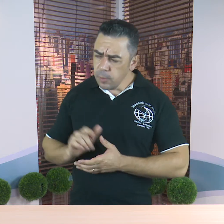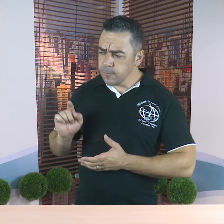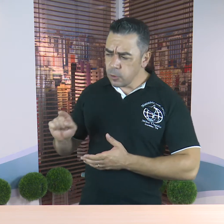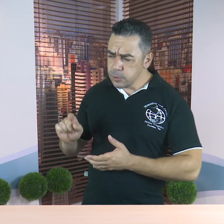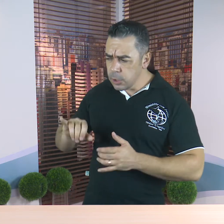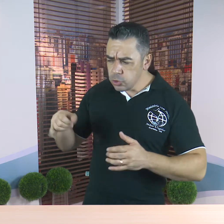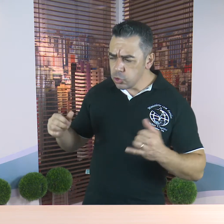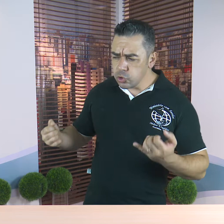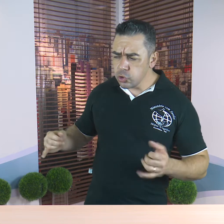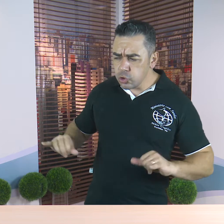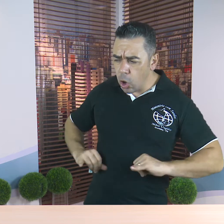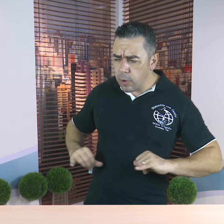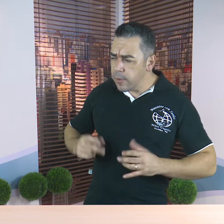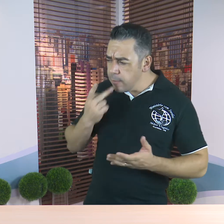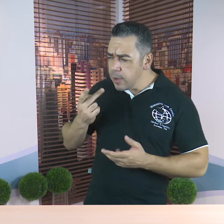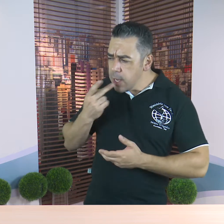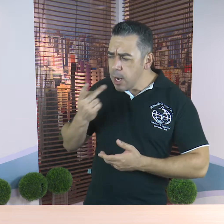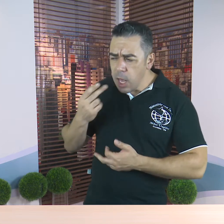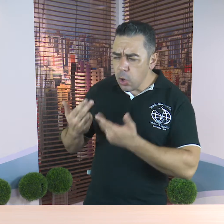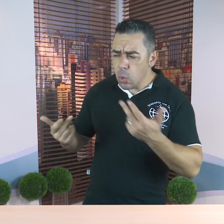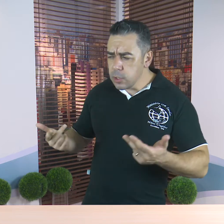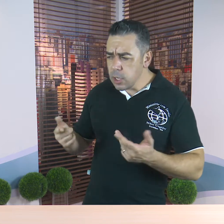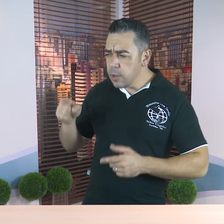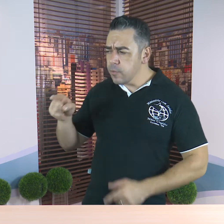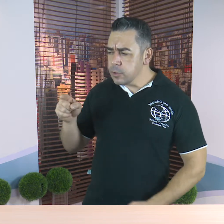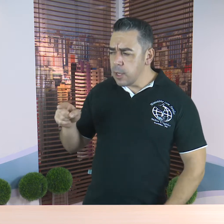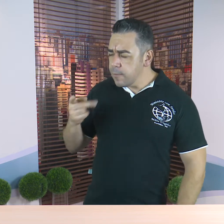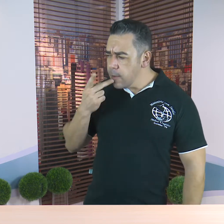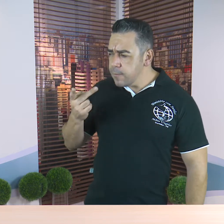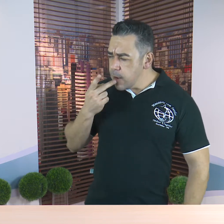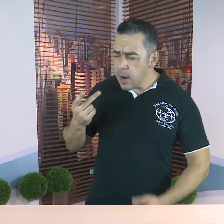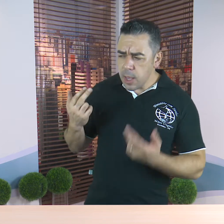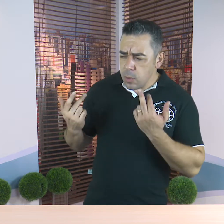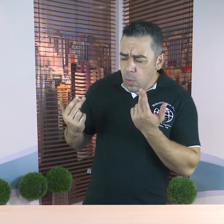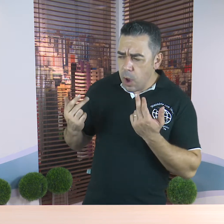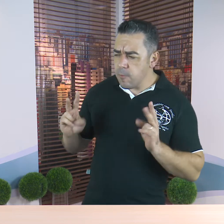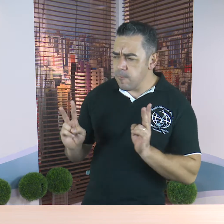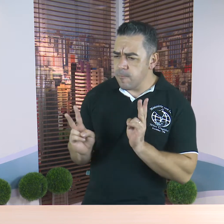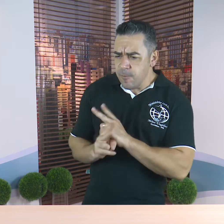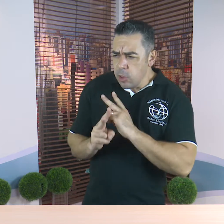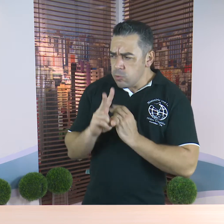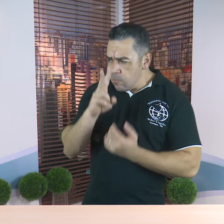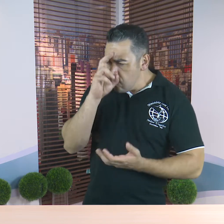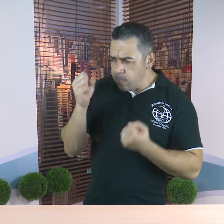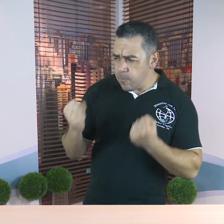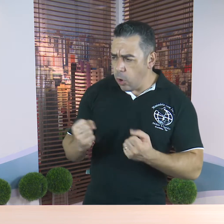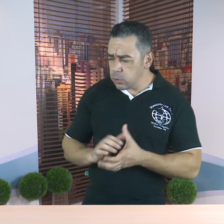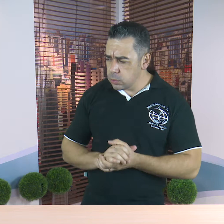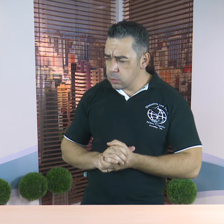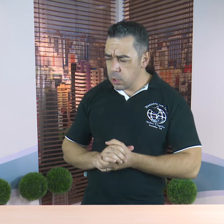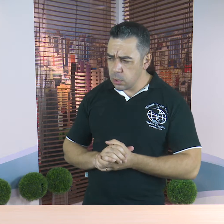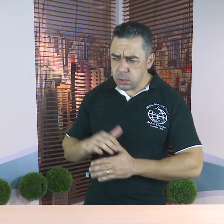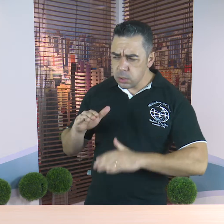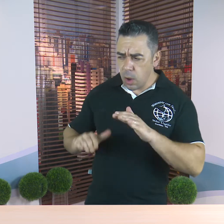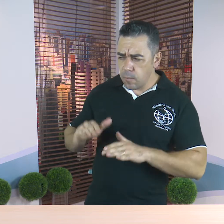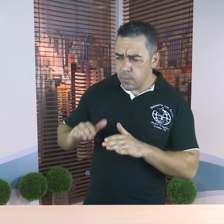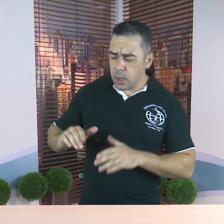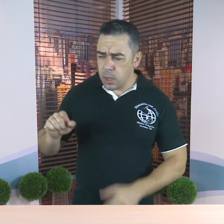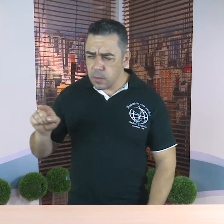tais coisas, e as razões da tua boca serão qual vento impetuoso? Porventura,